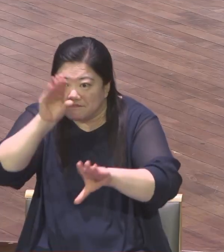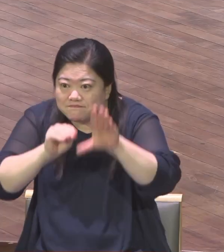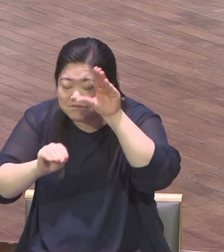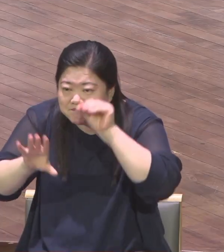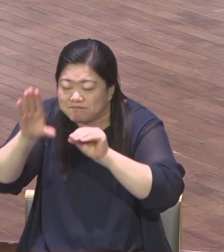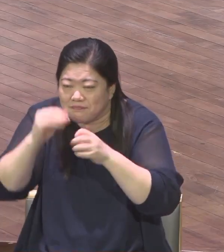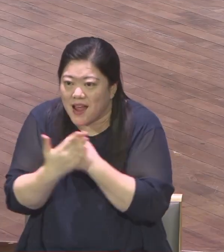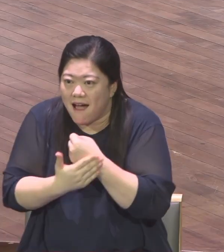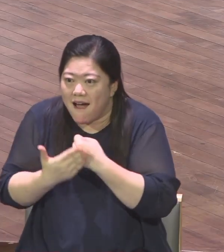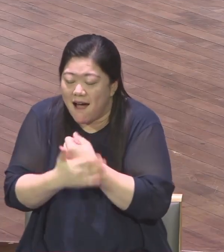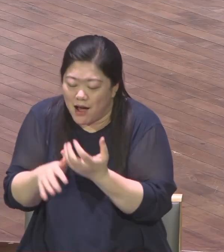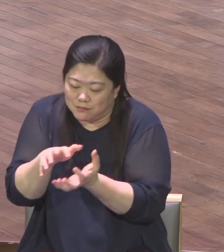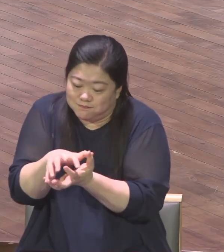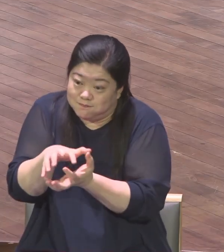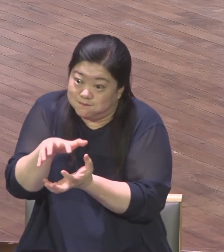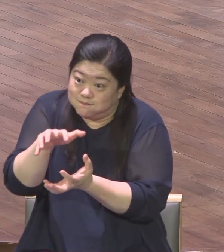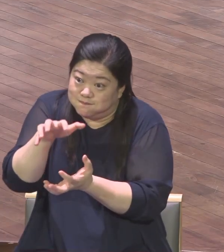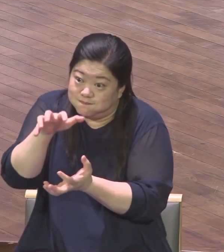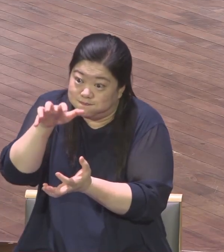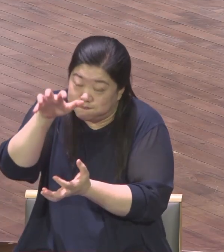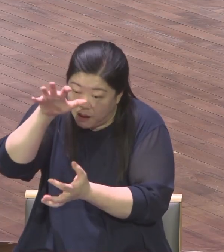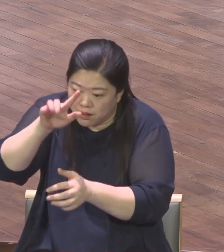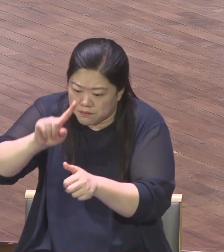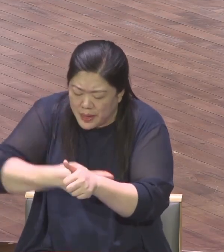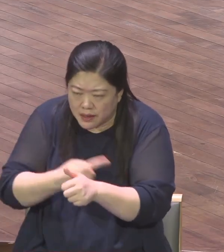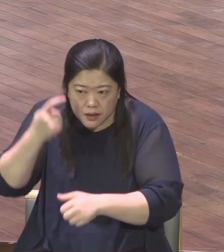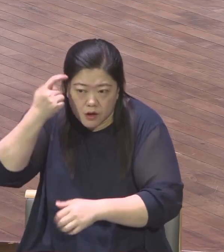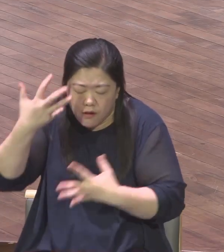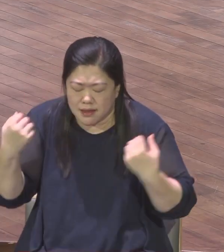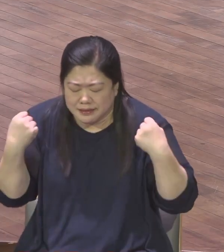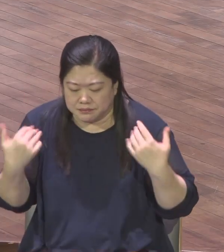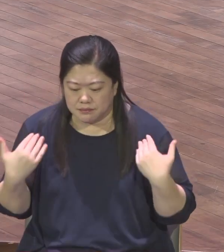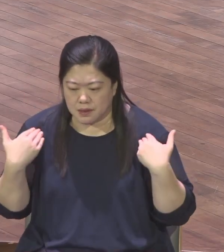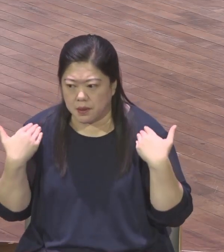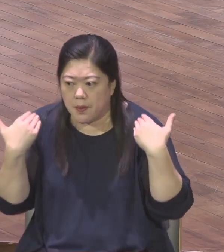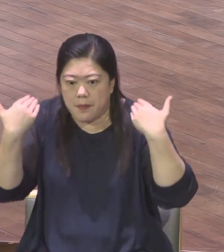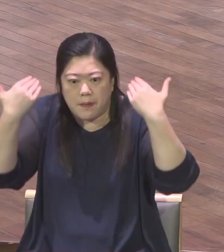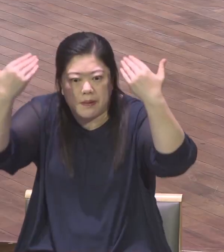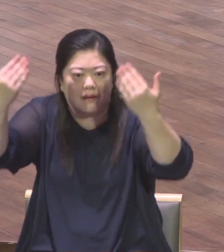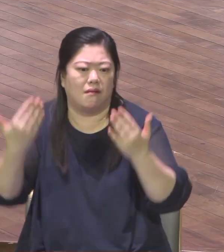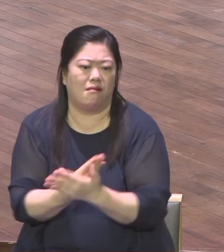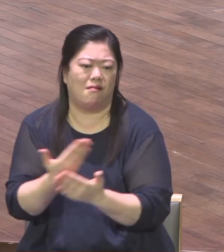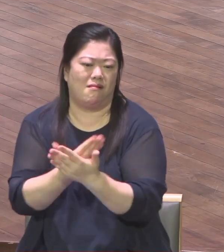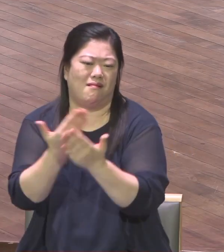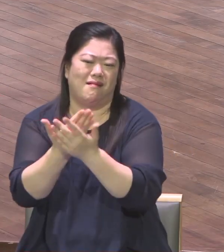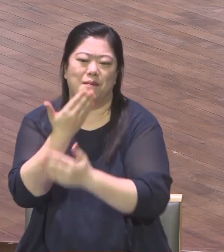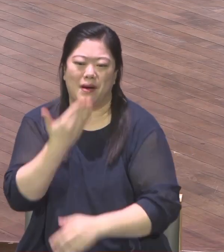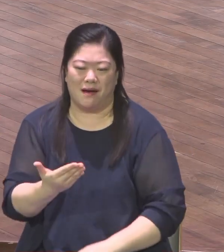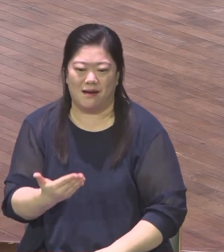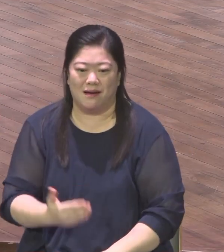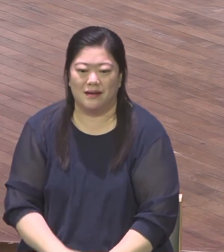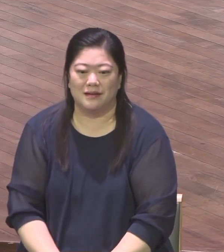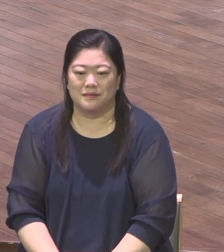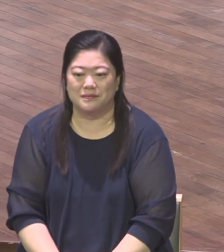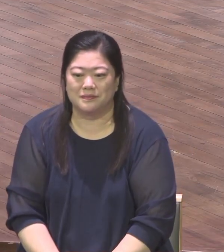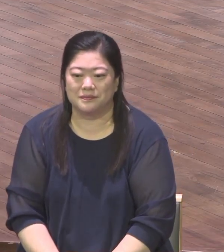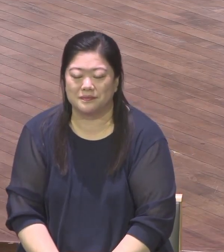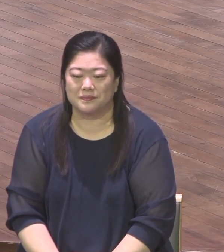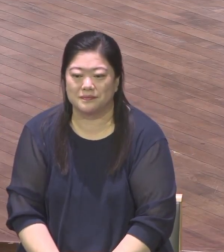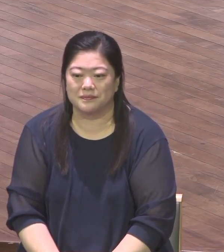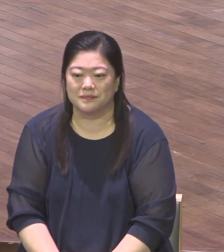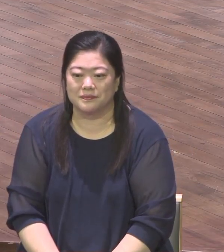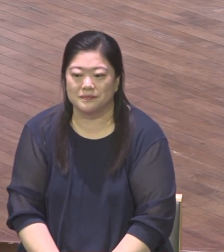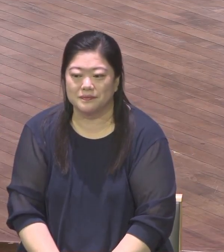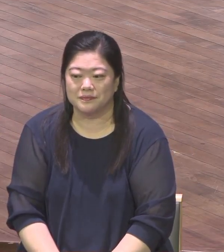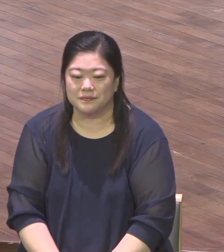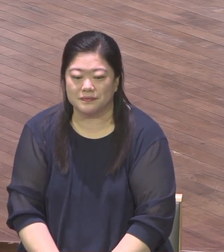묵상할 때 영적 부흥이 일어난다. 영적 심령의 부흥이.